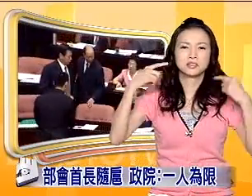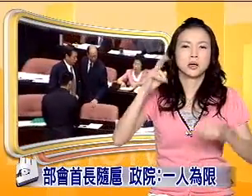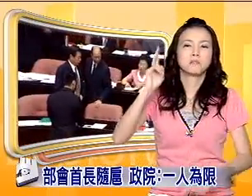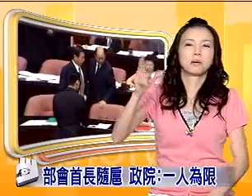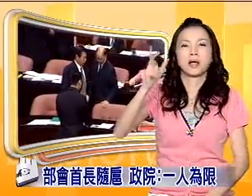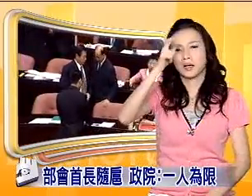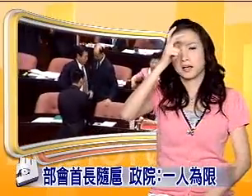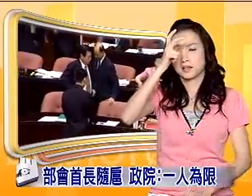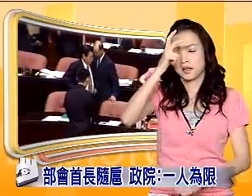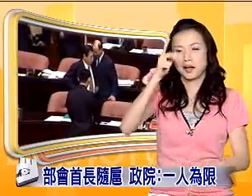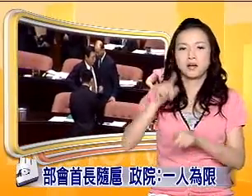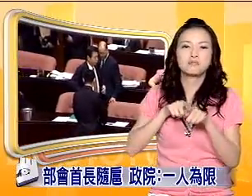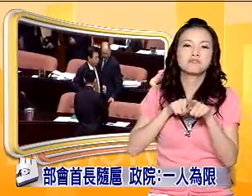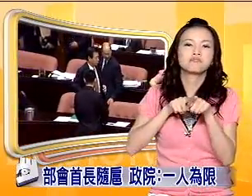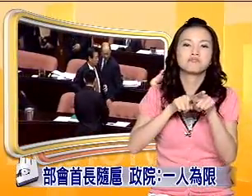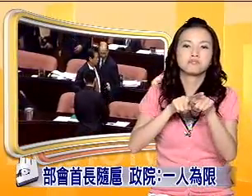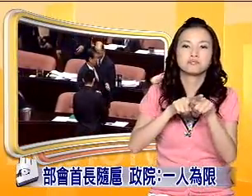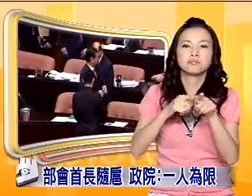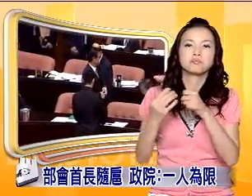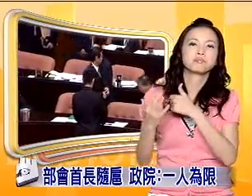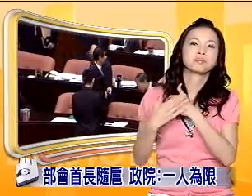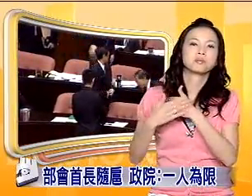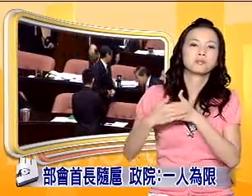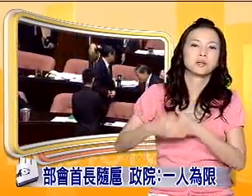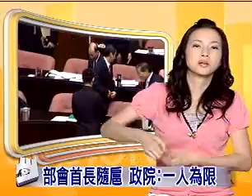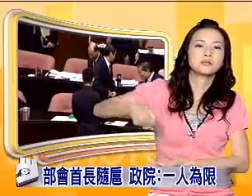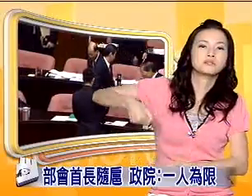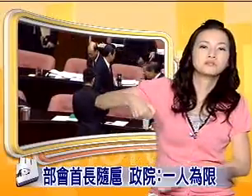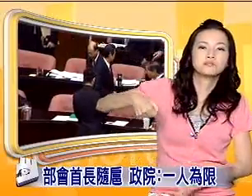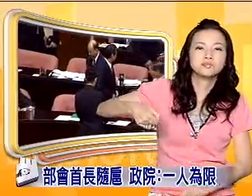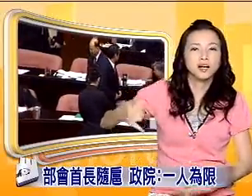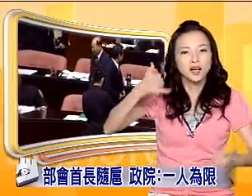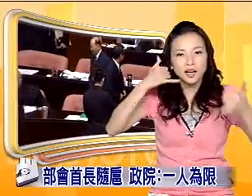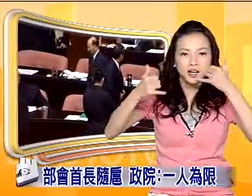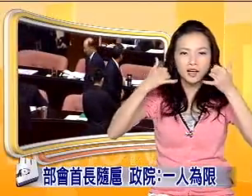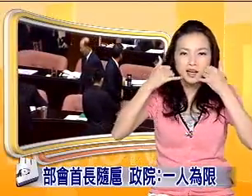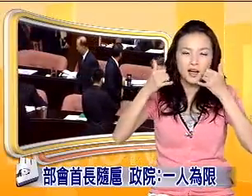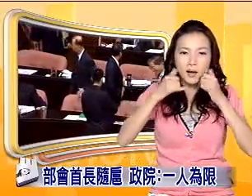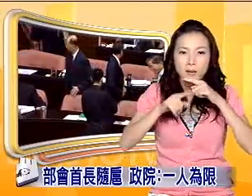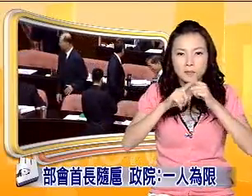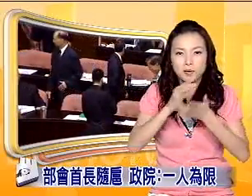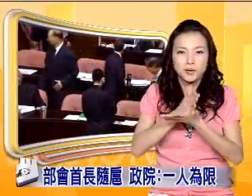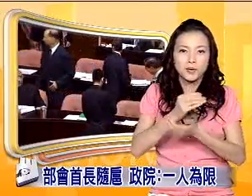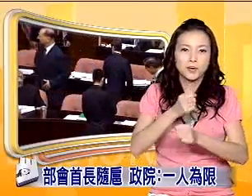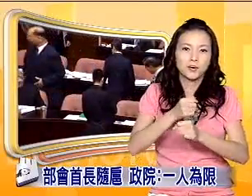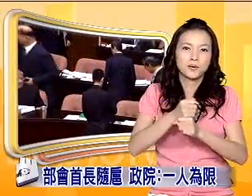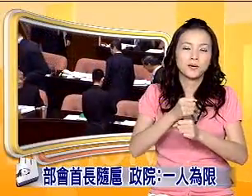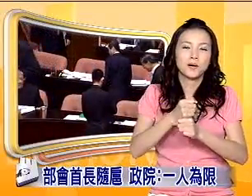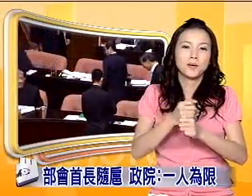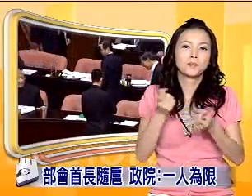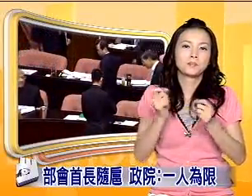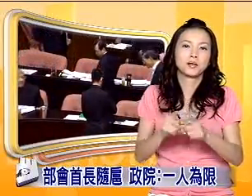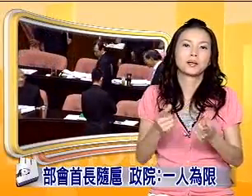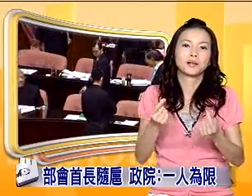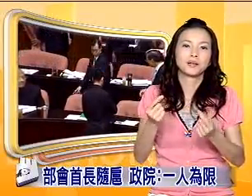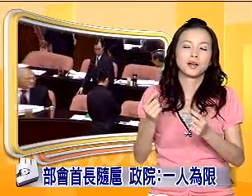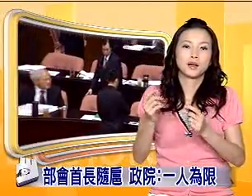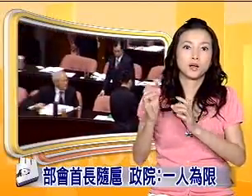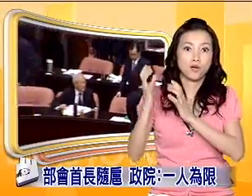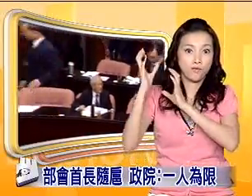者是接电话的秘书工作，根本不像是在维安。而面对这些质疑的声浪，昨天行政